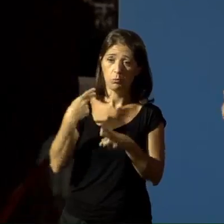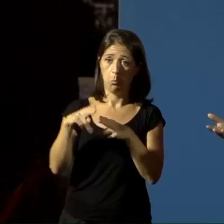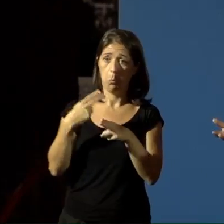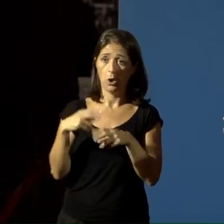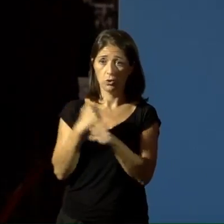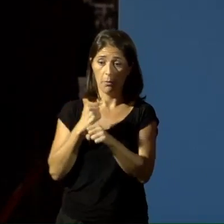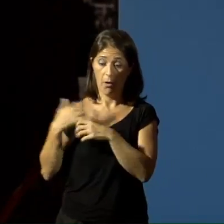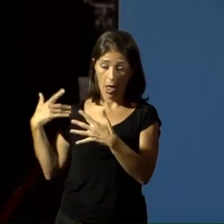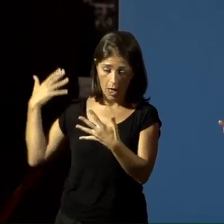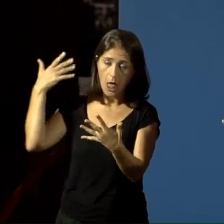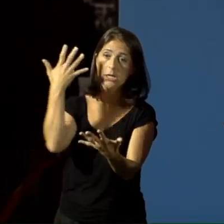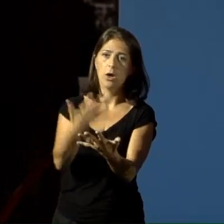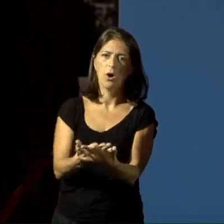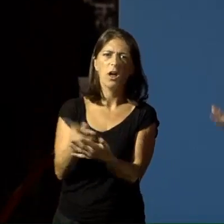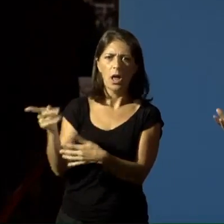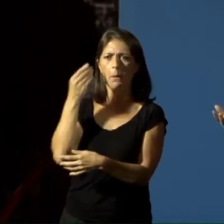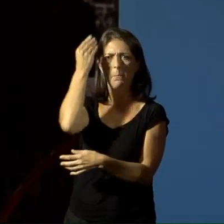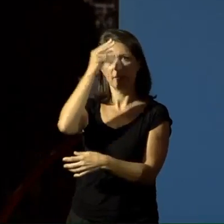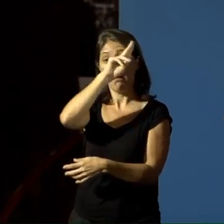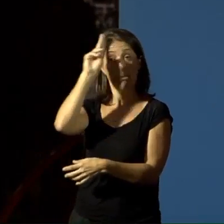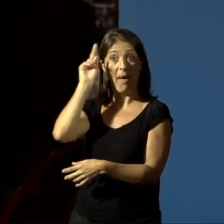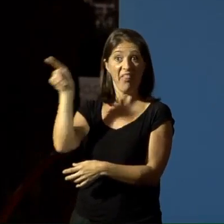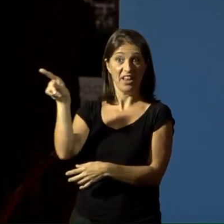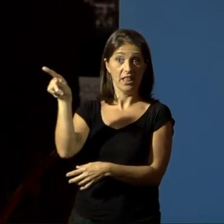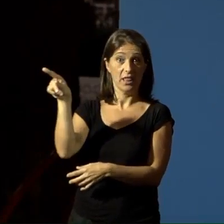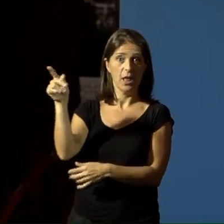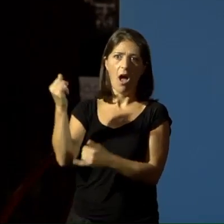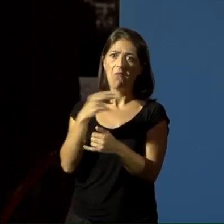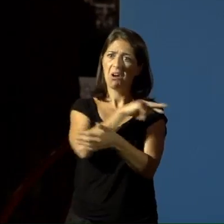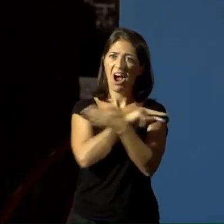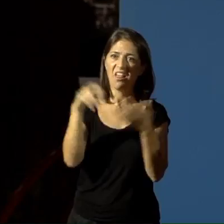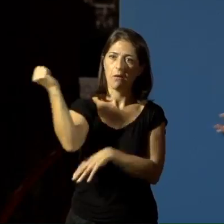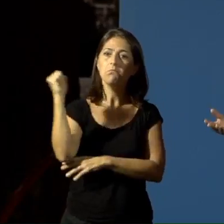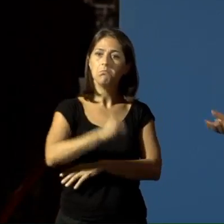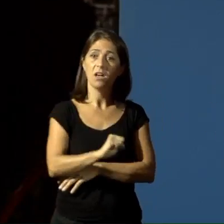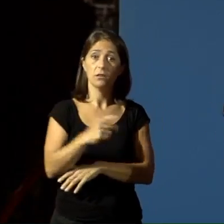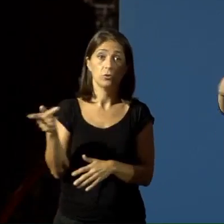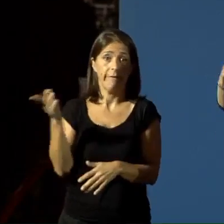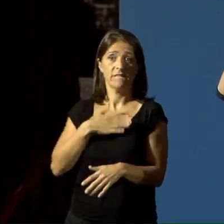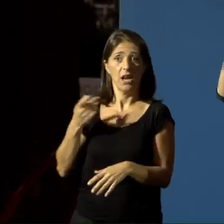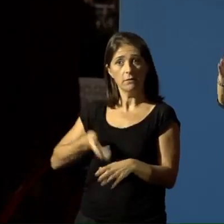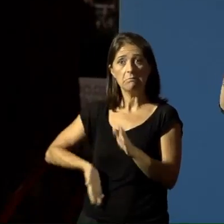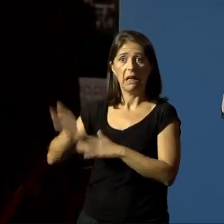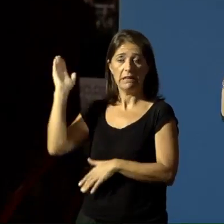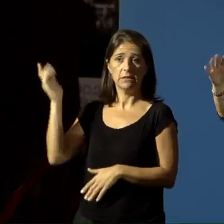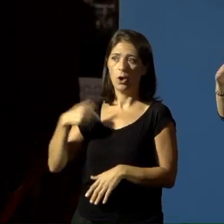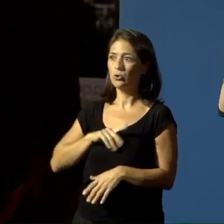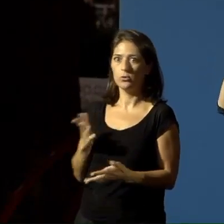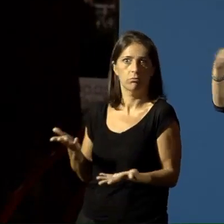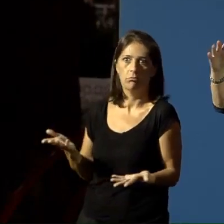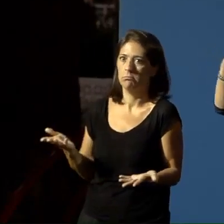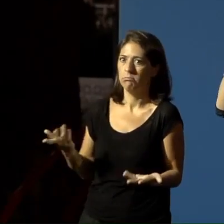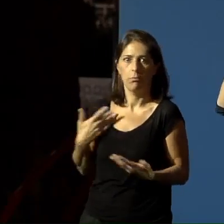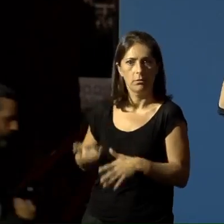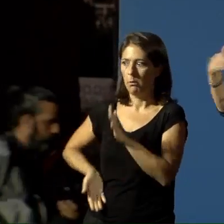Feijóo pensa que Madrid é máis que Galicia e por iso quere marchar para lá. Nós estamos dispostísimas